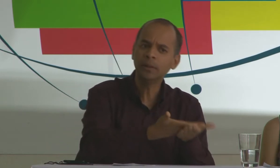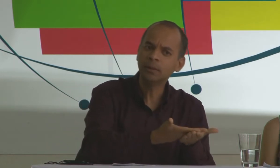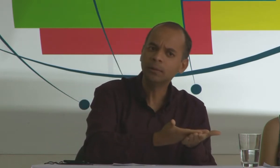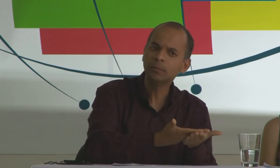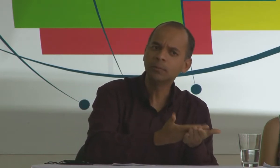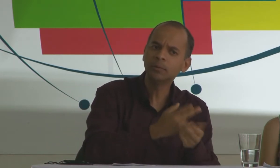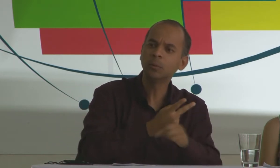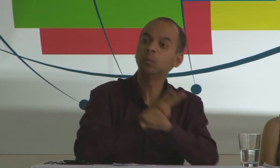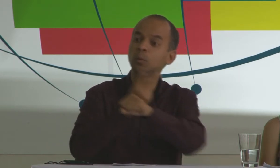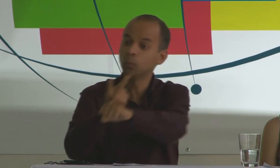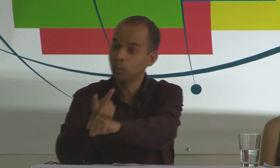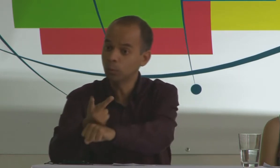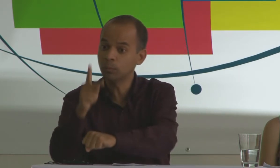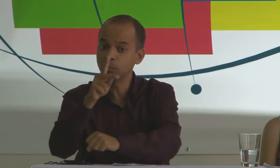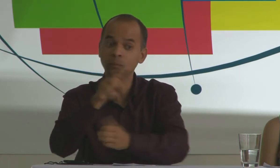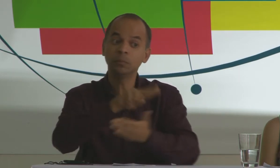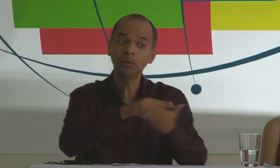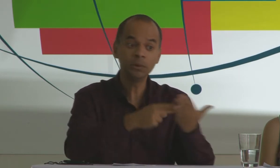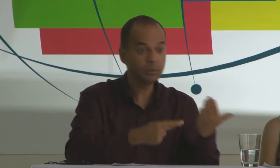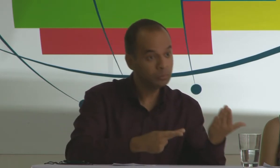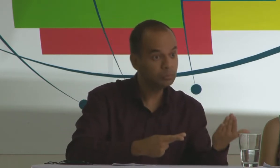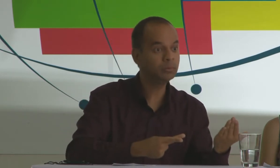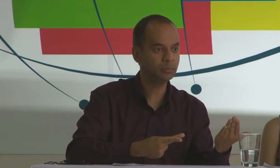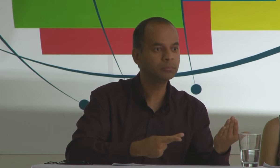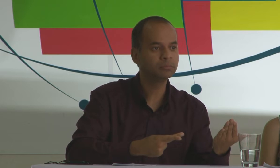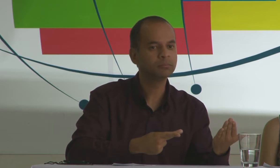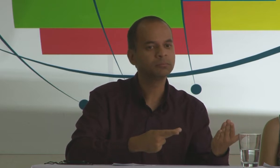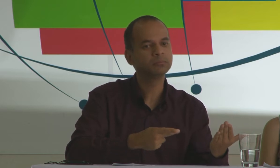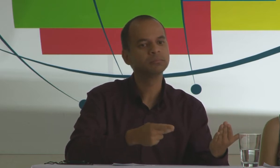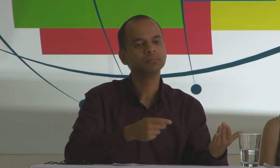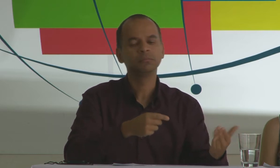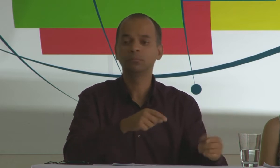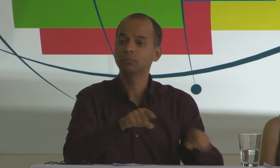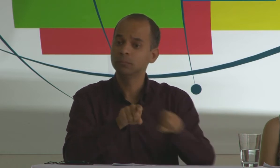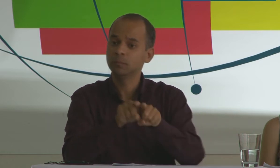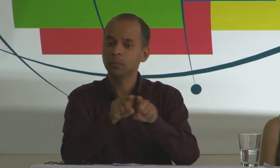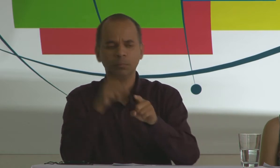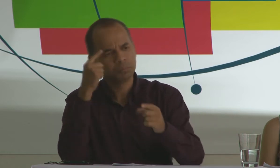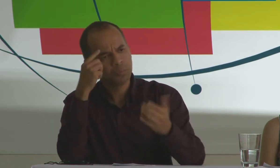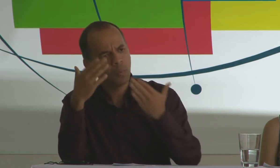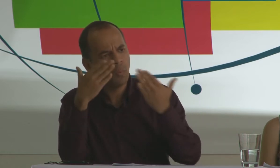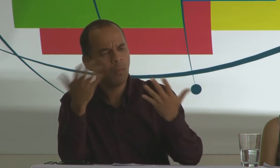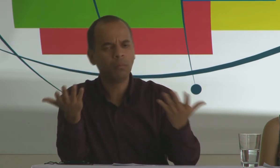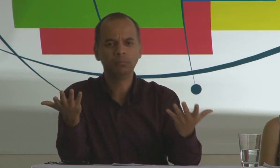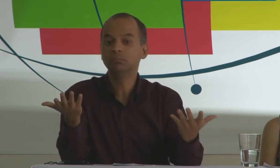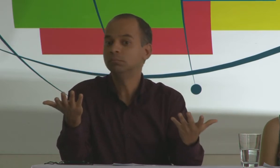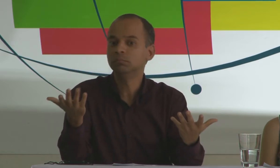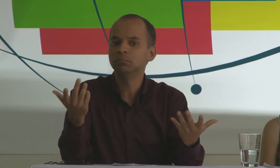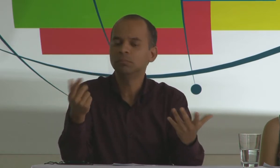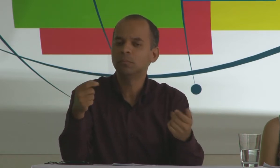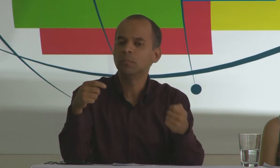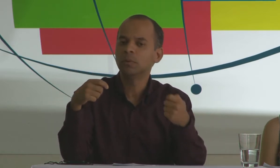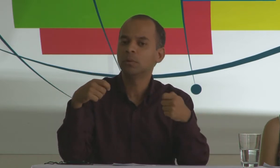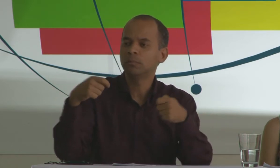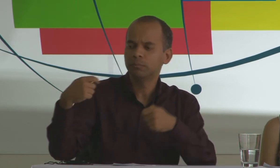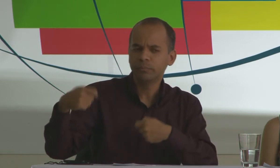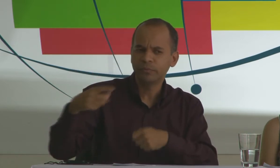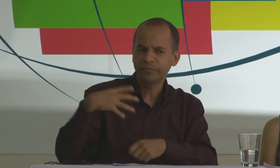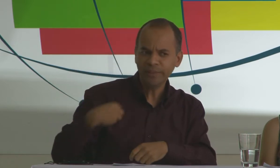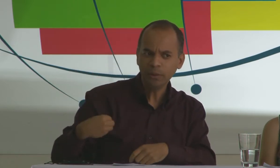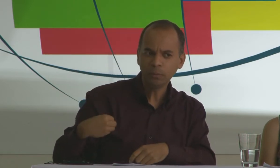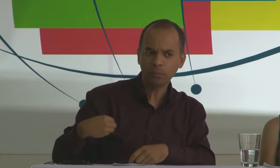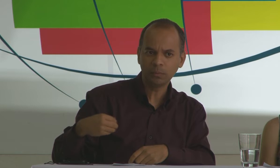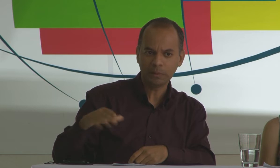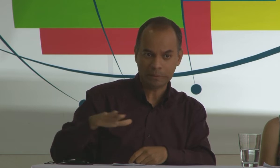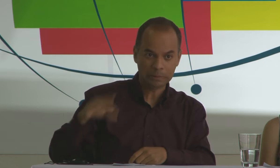Estudos, para que possa ter seu contato, procure também apoio de crédito quando for necessário e tudo mais. Então, todas são questões que precisam